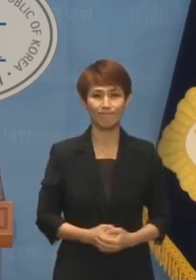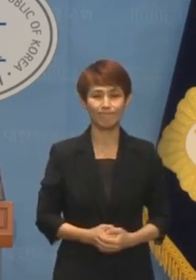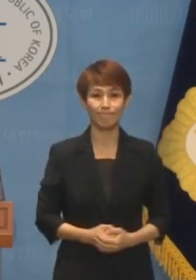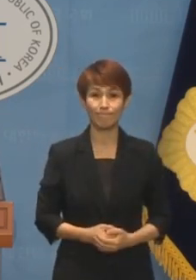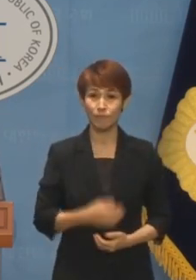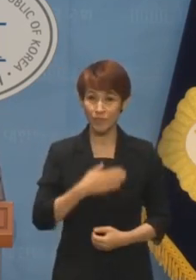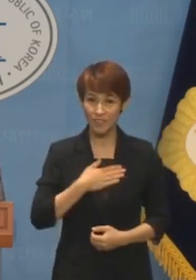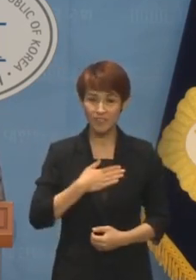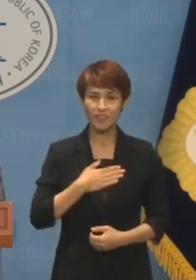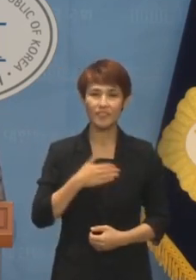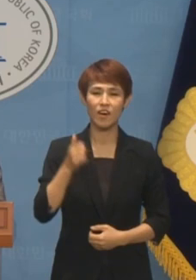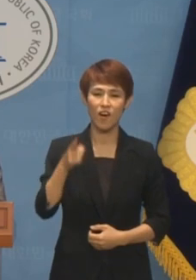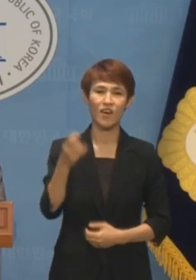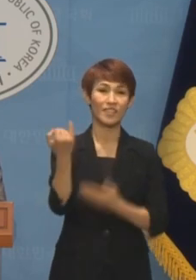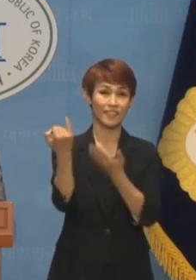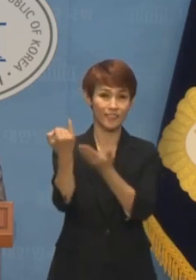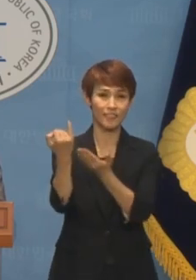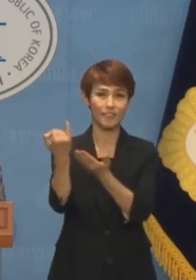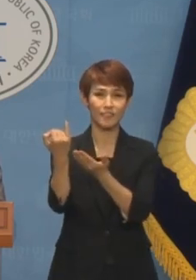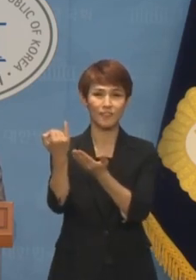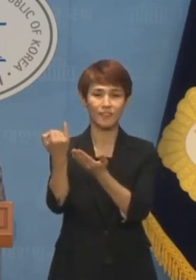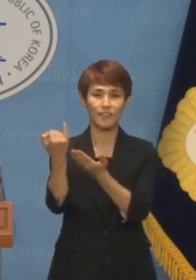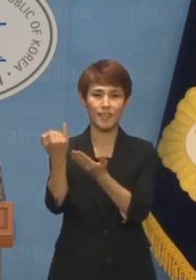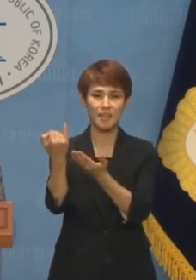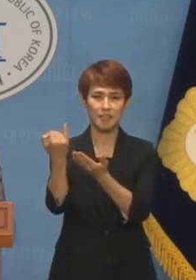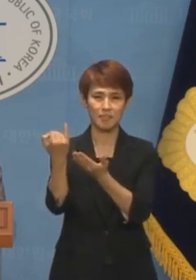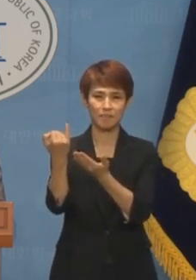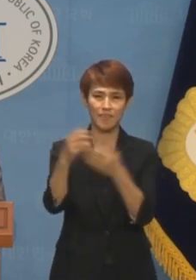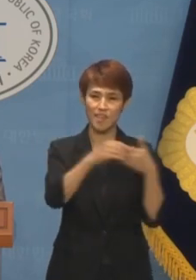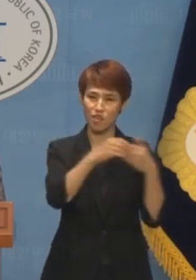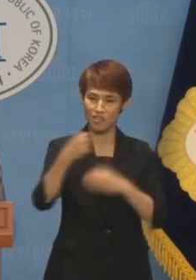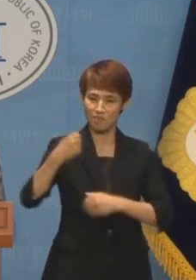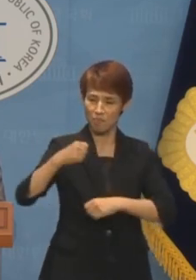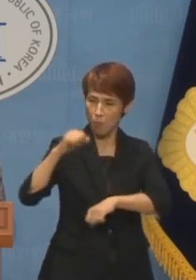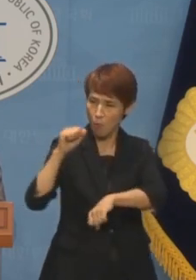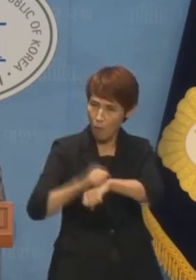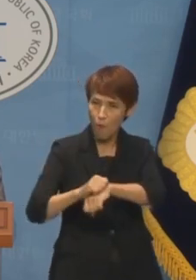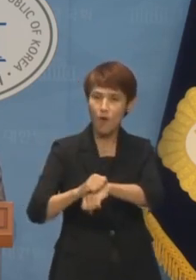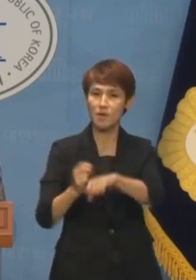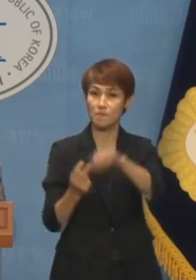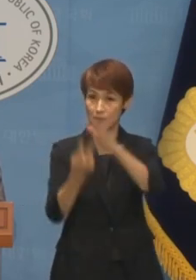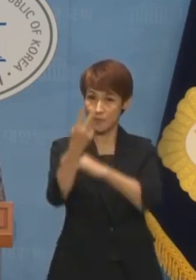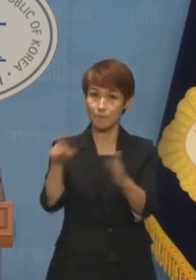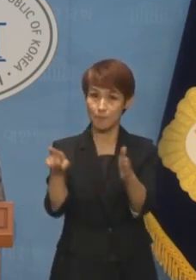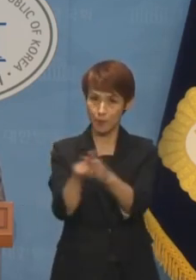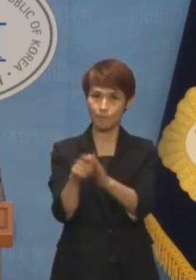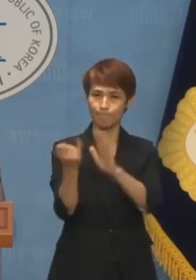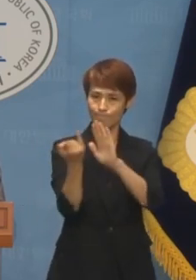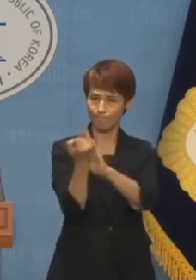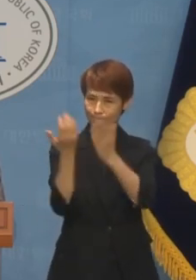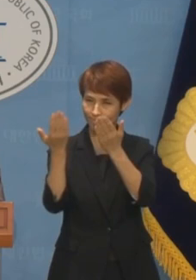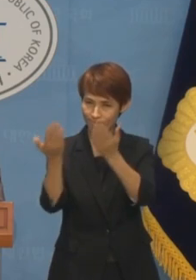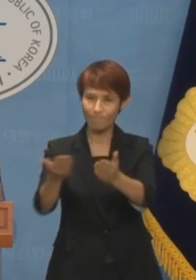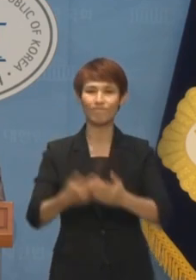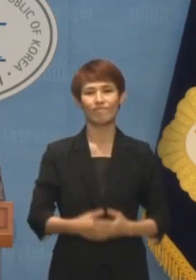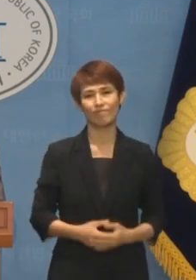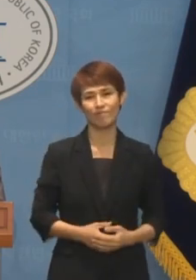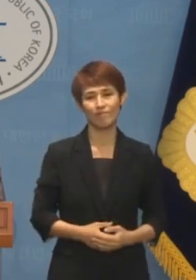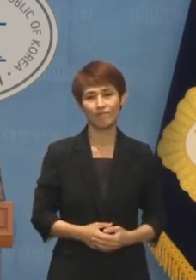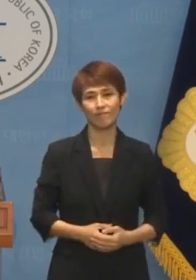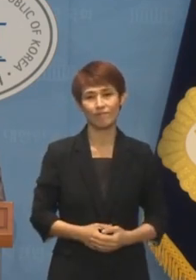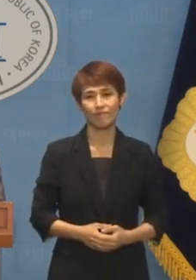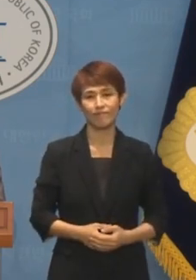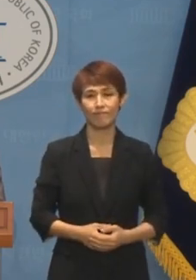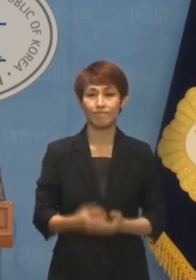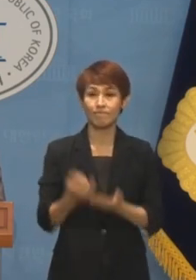저는 허은하 당대표 후보의 탁월한 리더십과 비전을 믿고 적극 지지합니다.